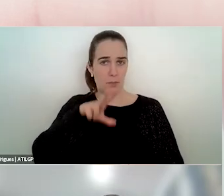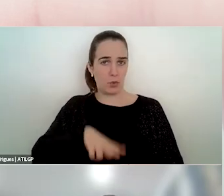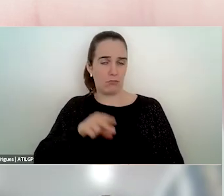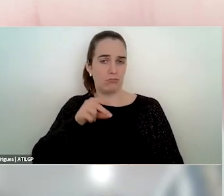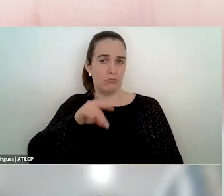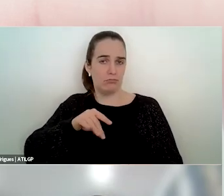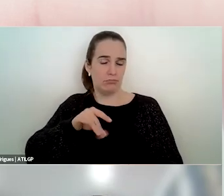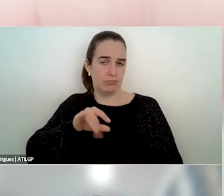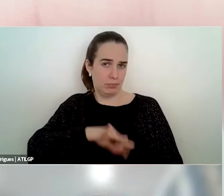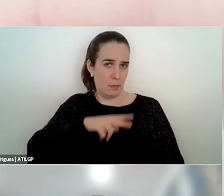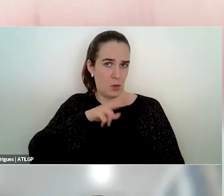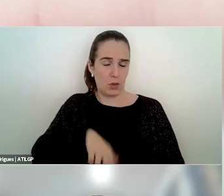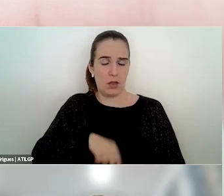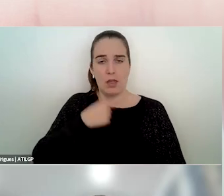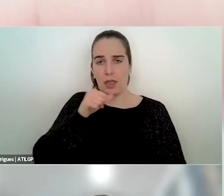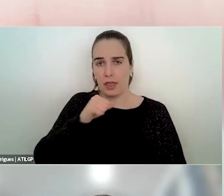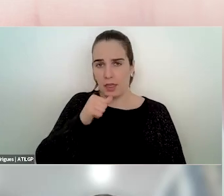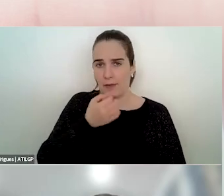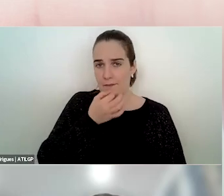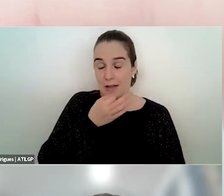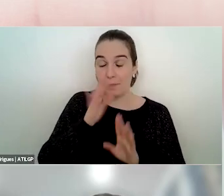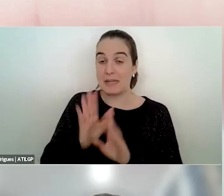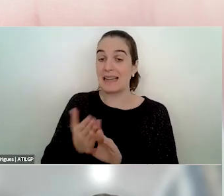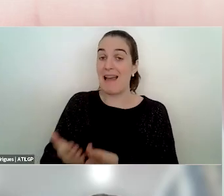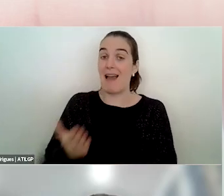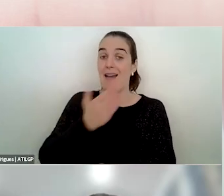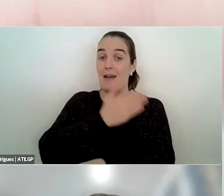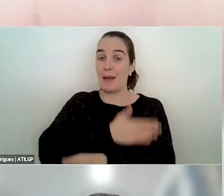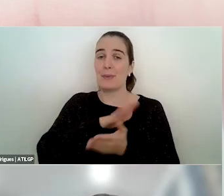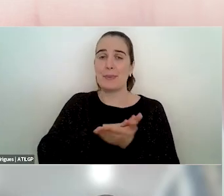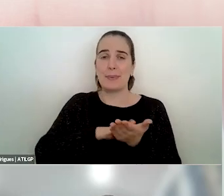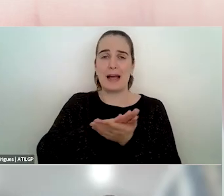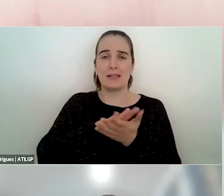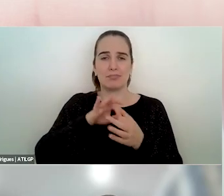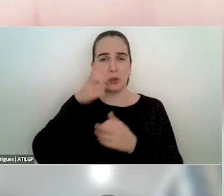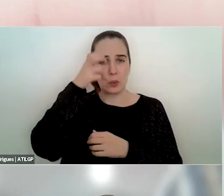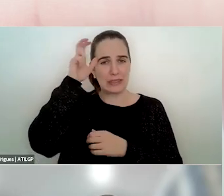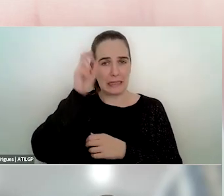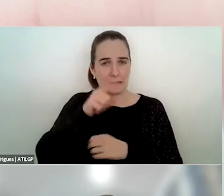mas não é aquilo que vinha da raiz do conceito.